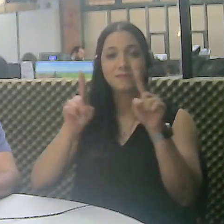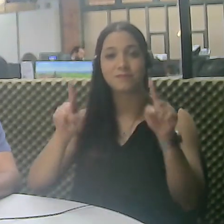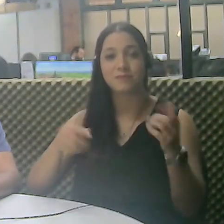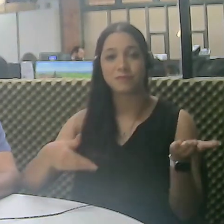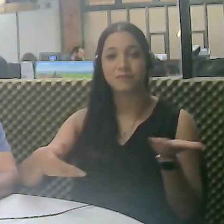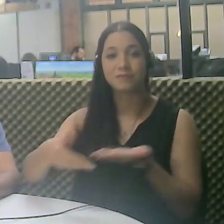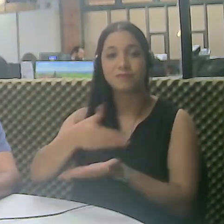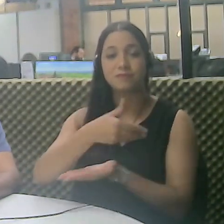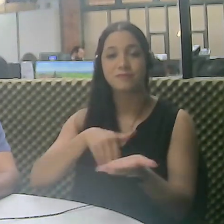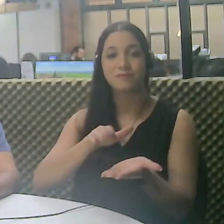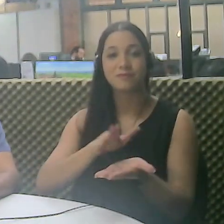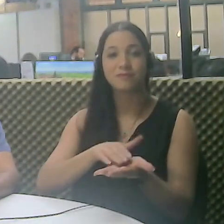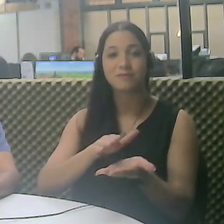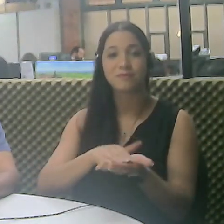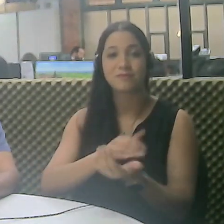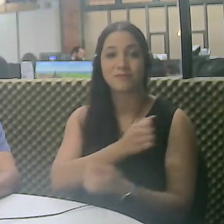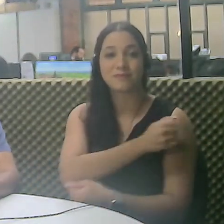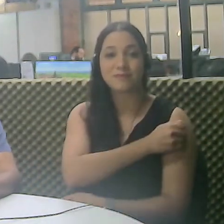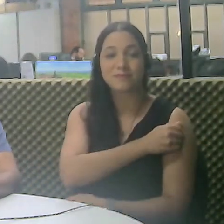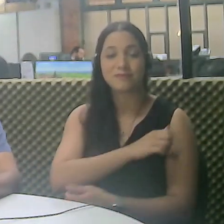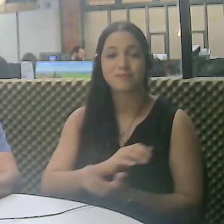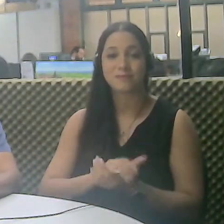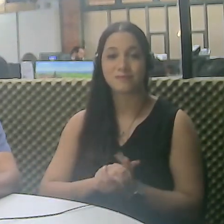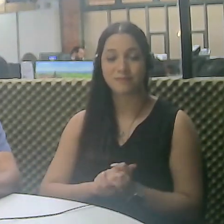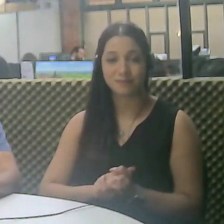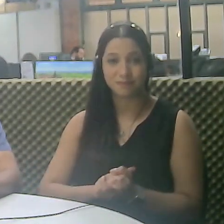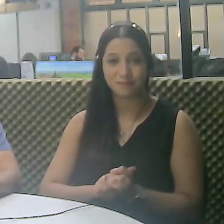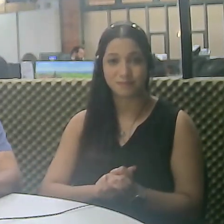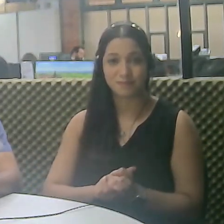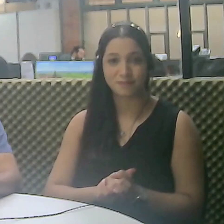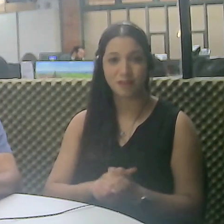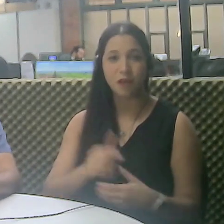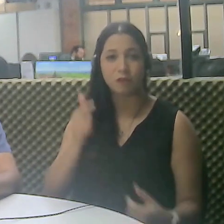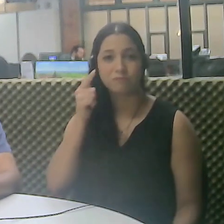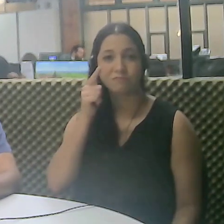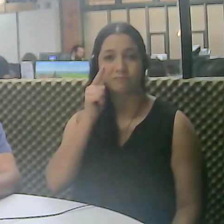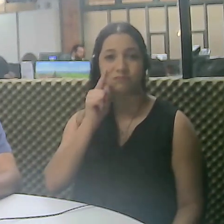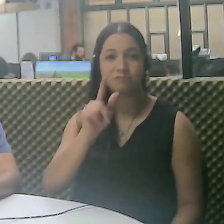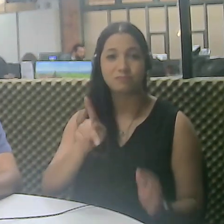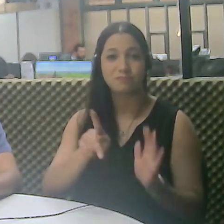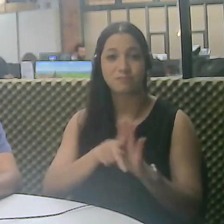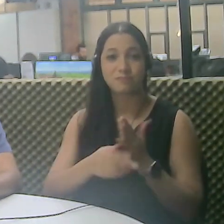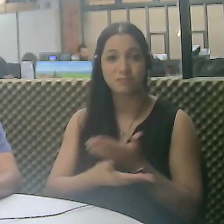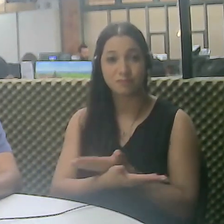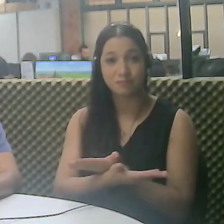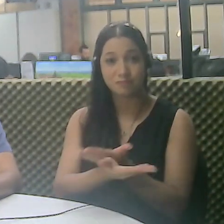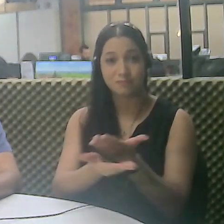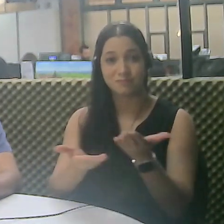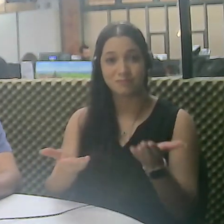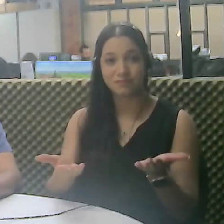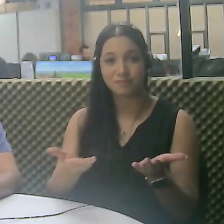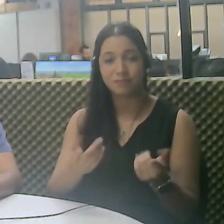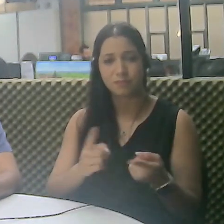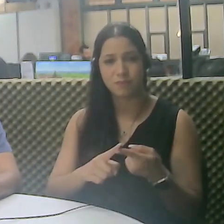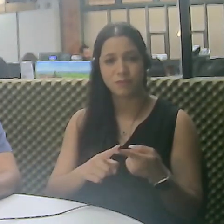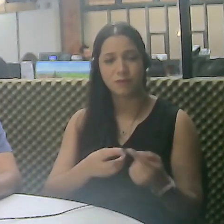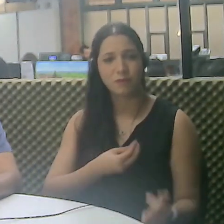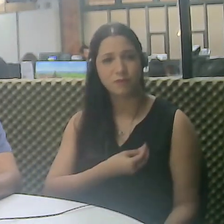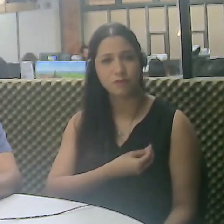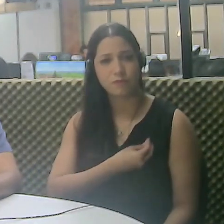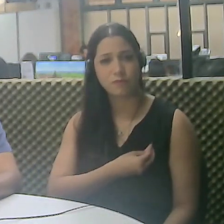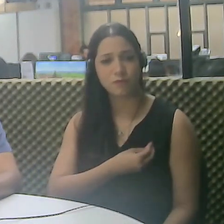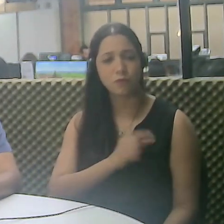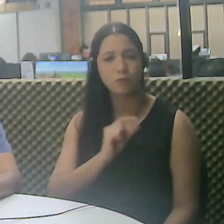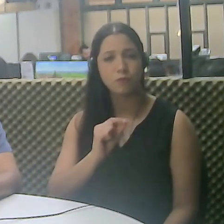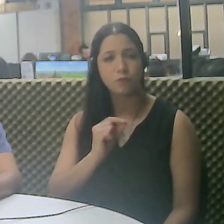envolvidos e parabenizar os formandos. Isso é uma conquista de vocês. Na vida, o que vale